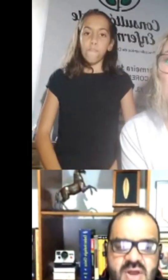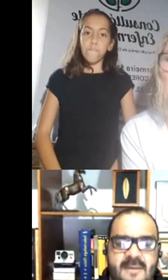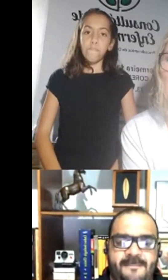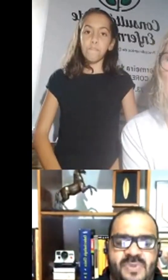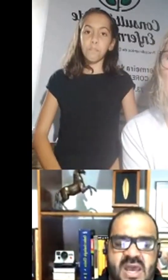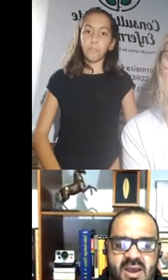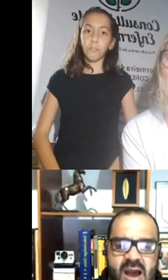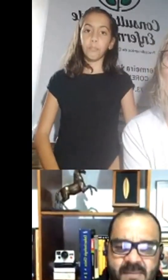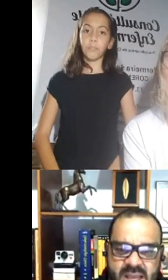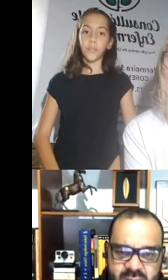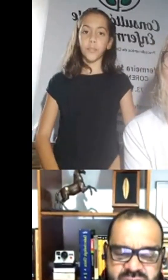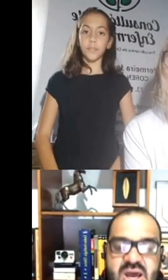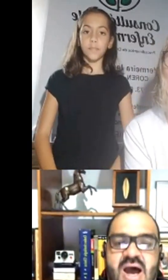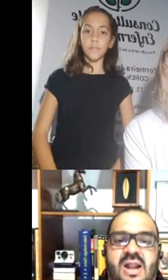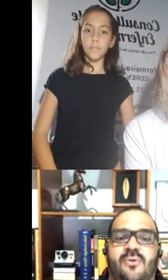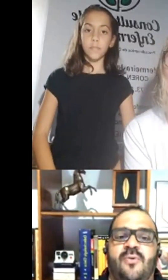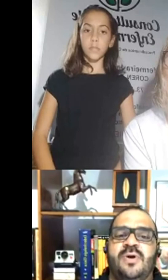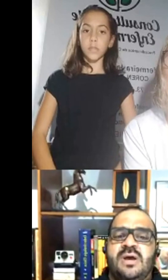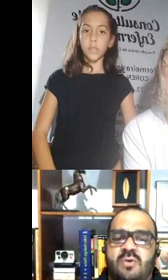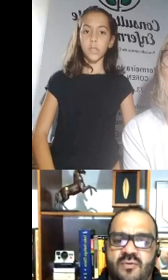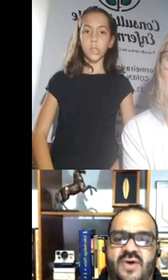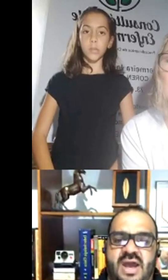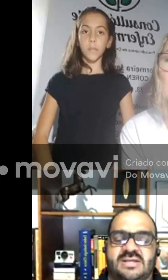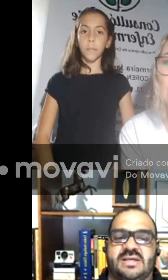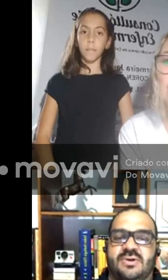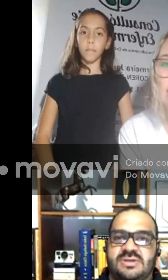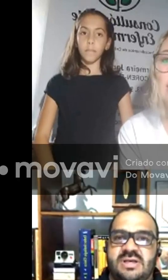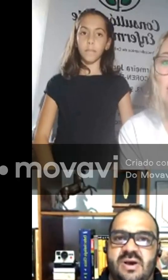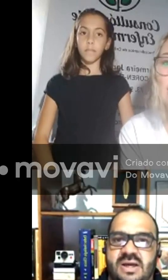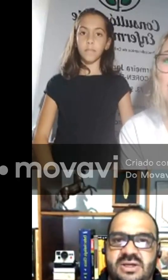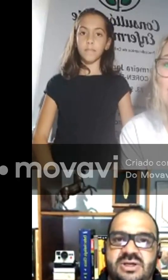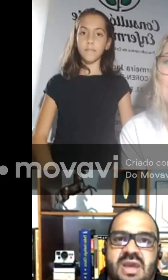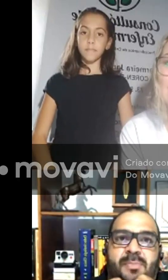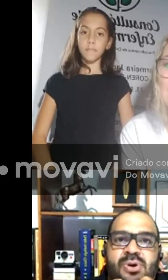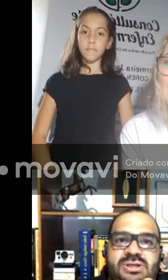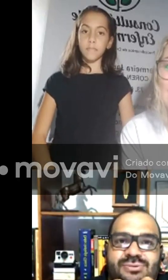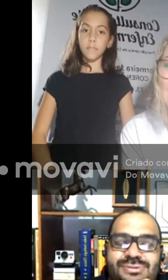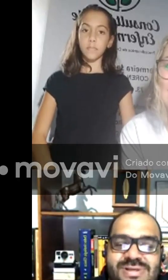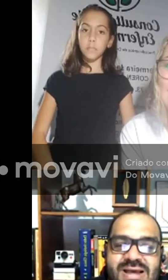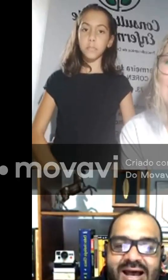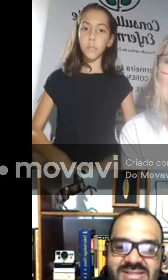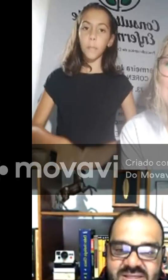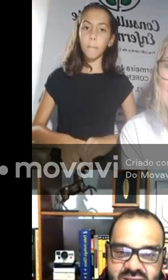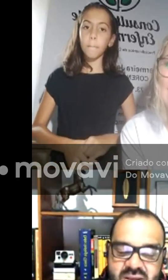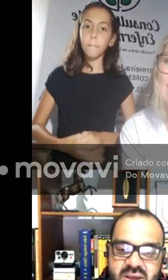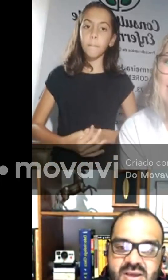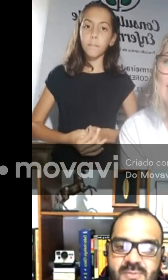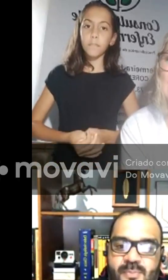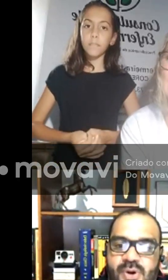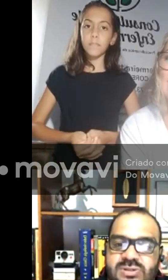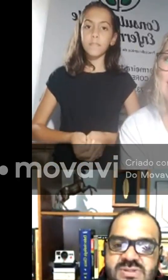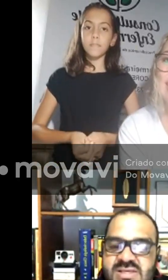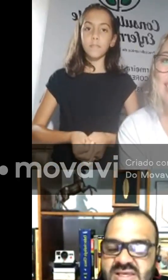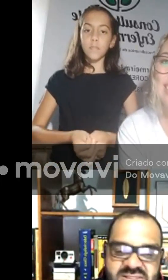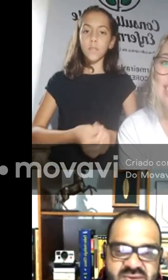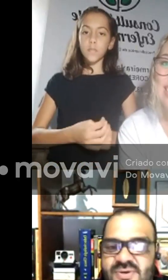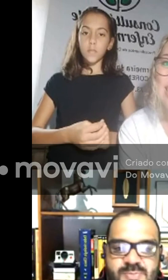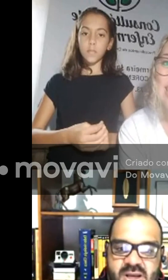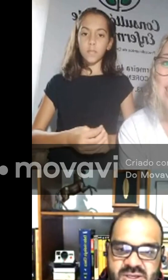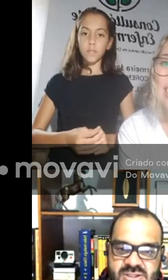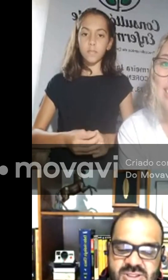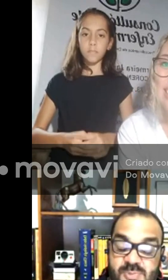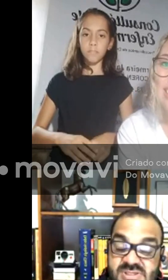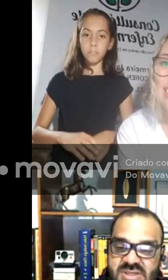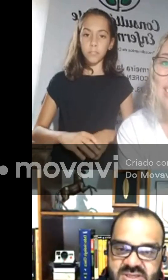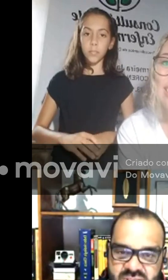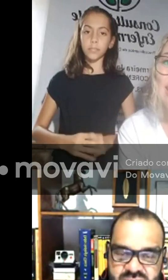participativo, aberto ao diálogo, conversa. Então, assim, a gente quer políticos assim, que possam ser acessíveis para a